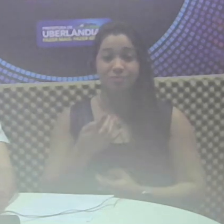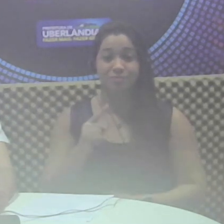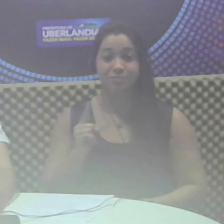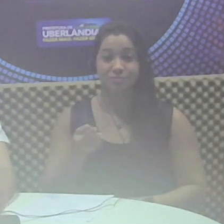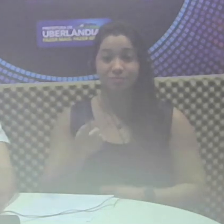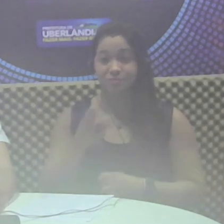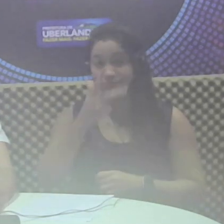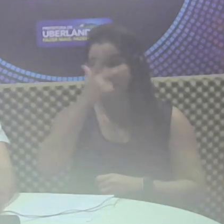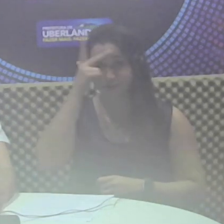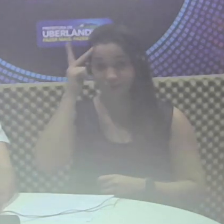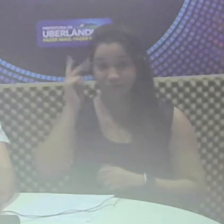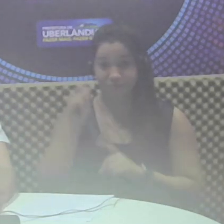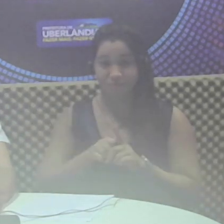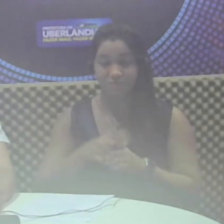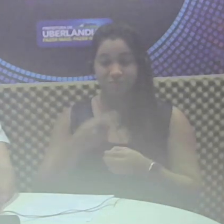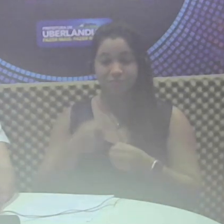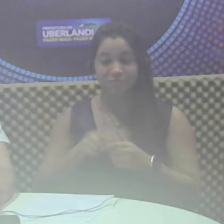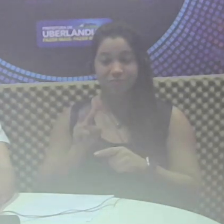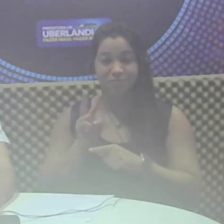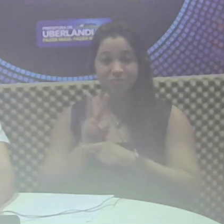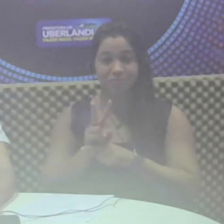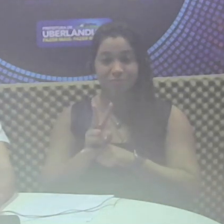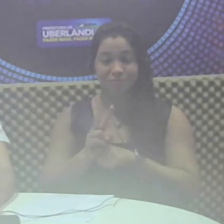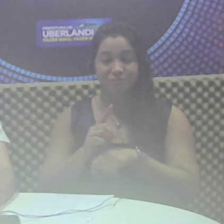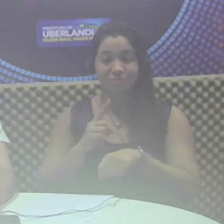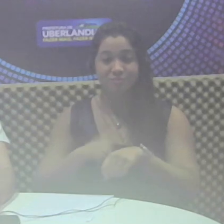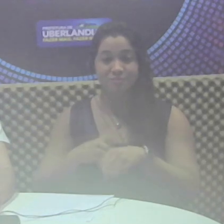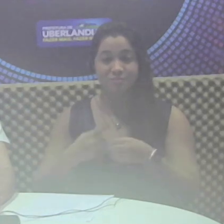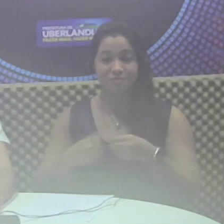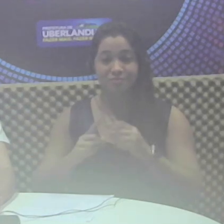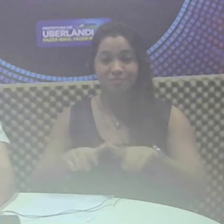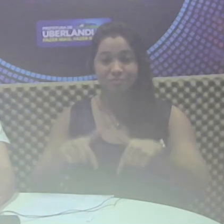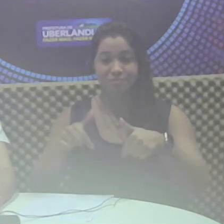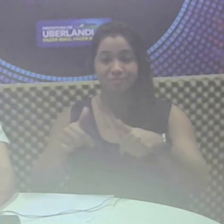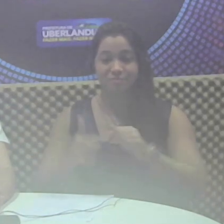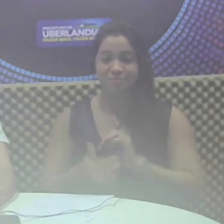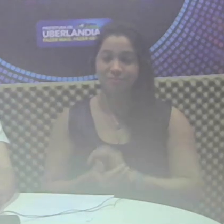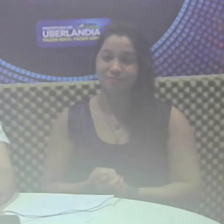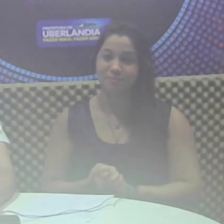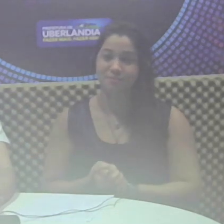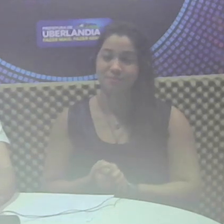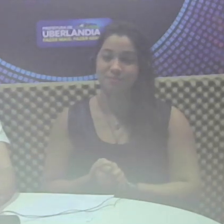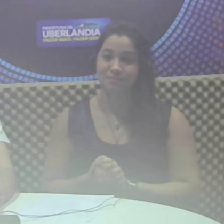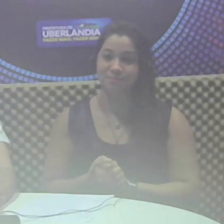mês. Uma cidade que cuida é uma cidade que faz.